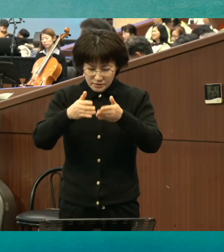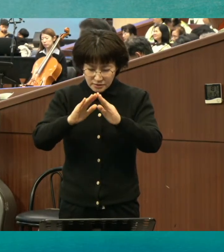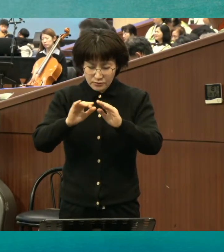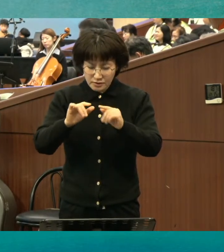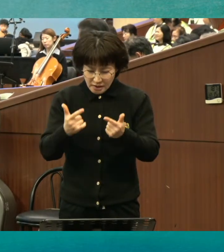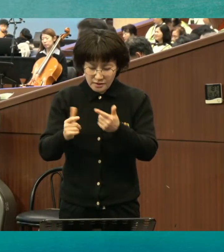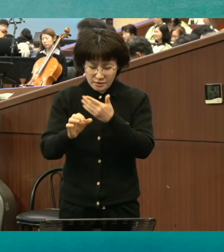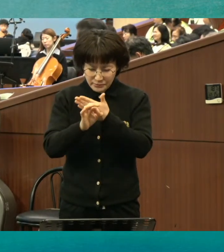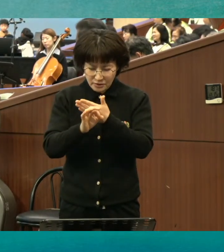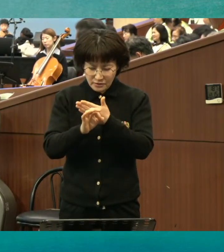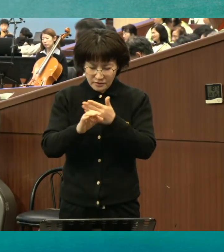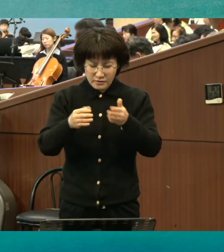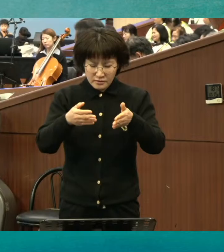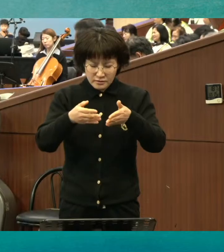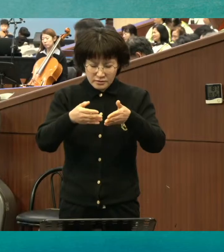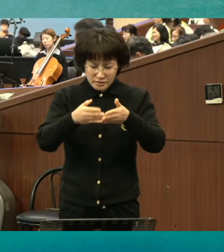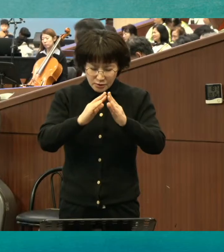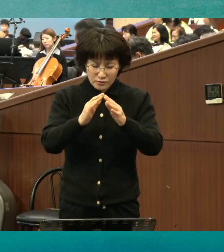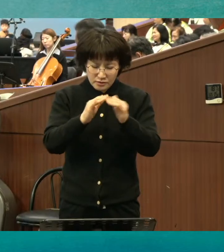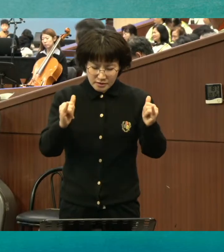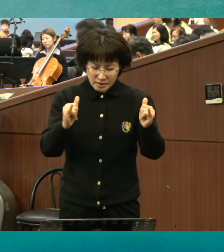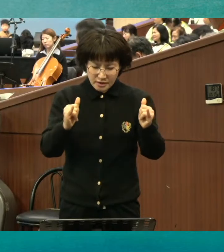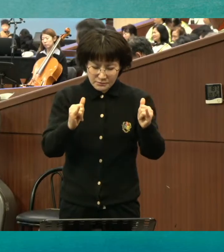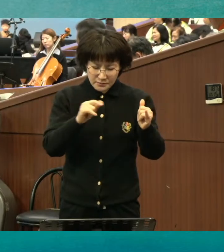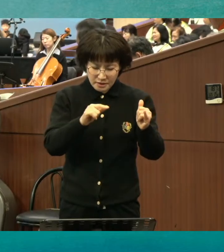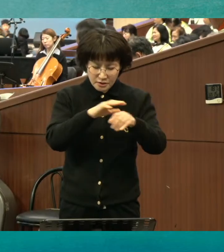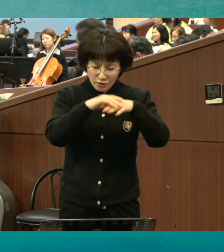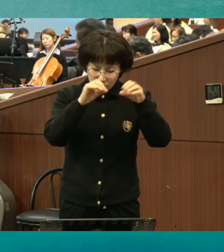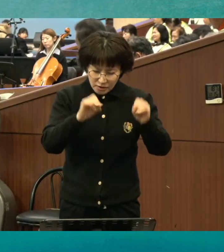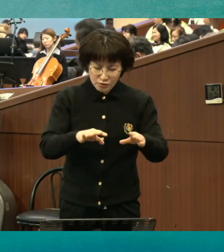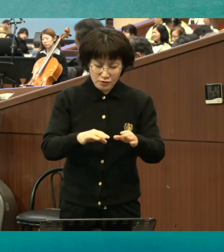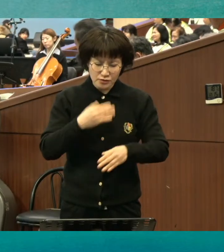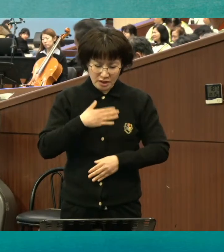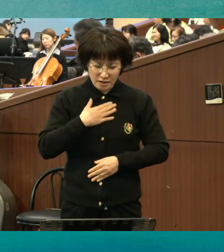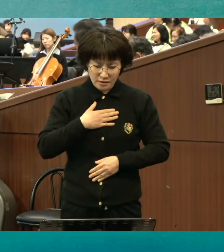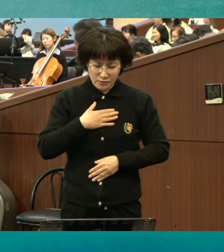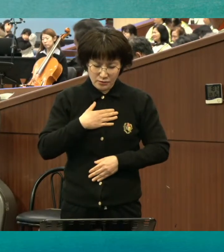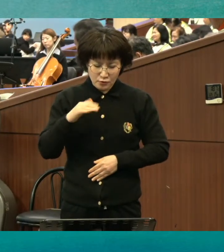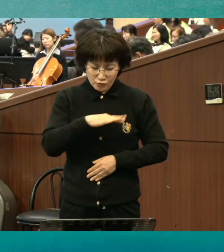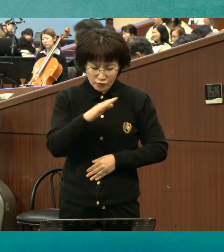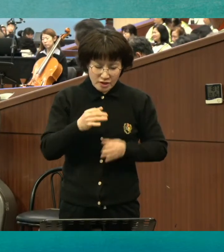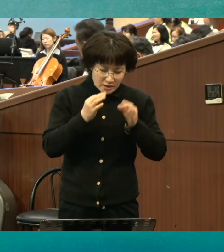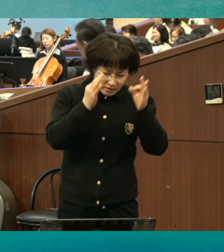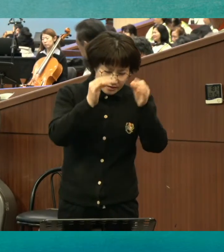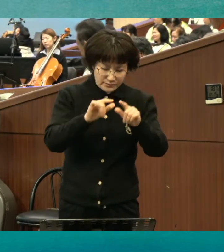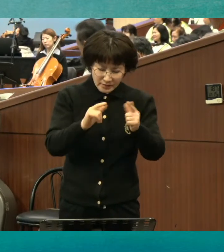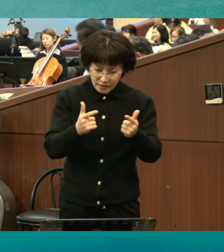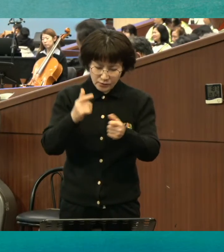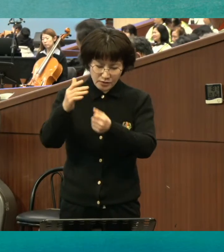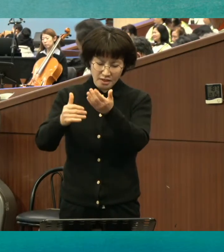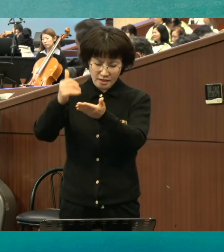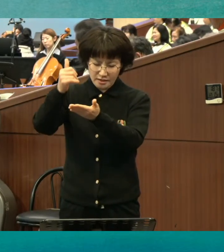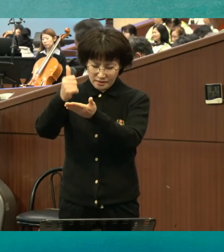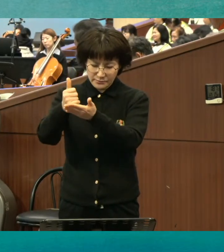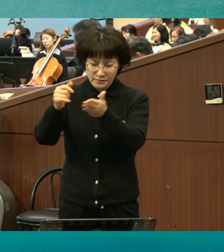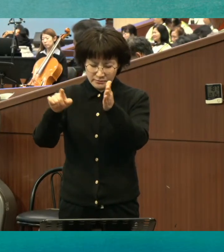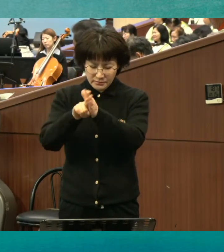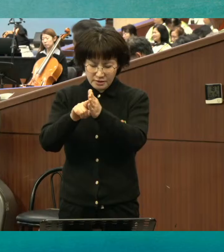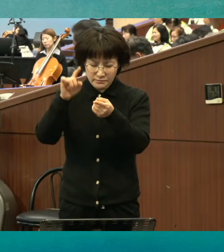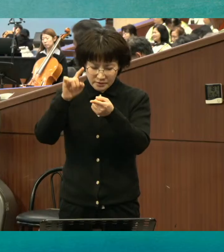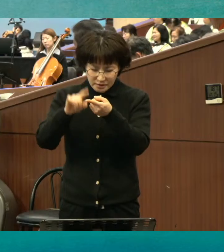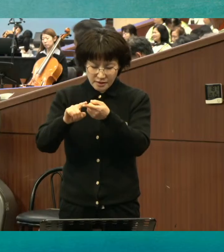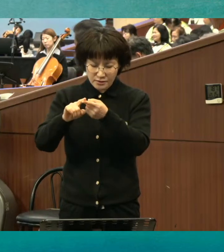수고가 헛된 줄 아오니 우리의 수고가 아니라 하나님의 열심으로 우리의 삶이 아름답게 펼쳐져 갈 수